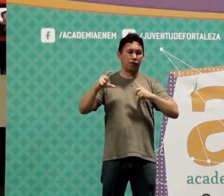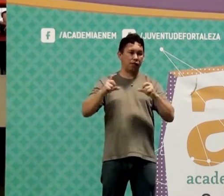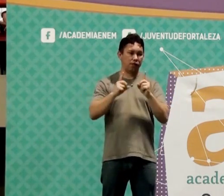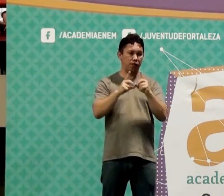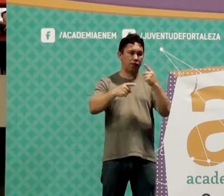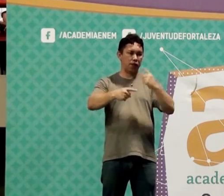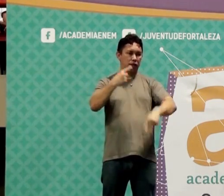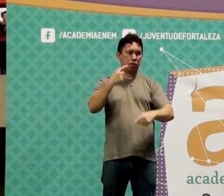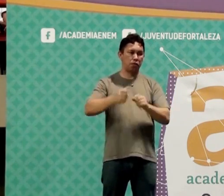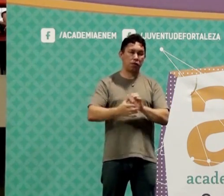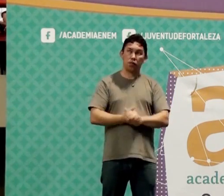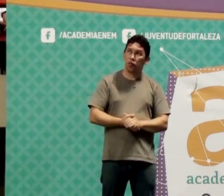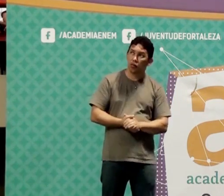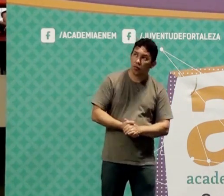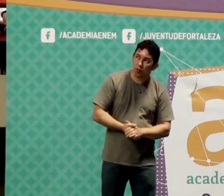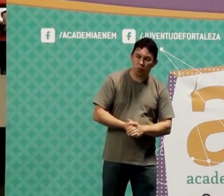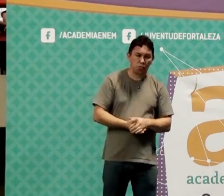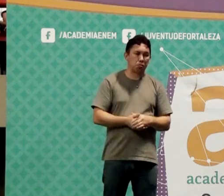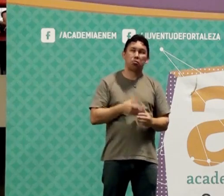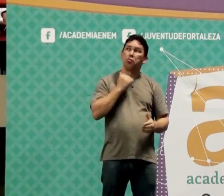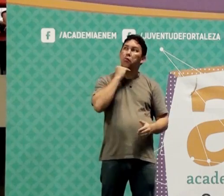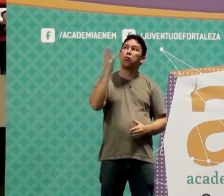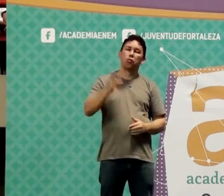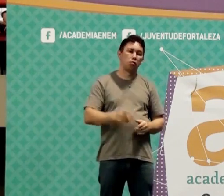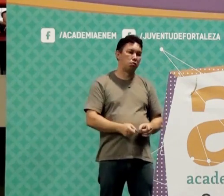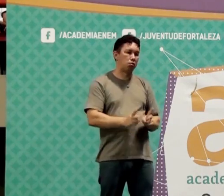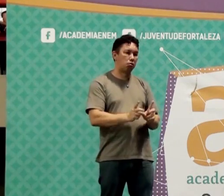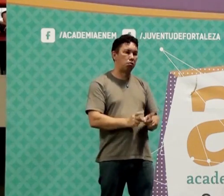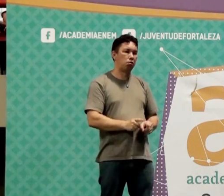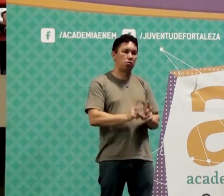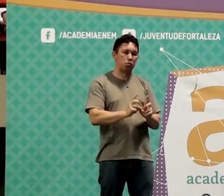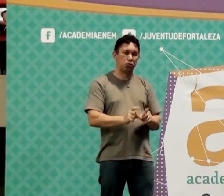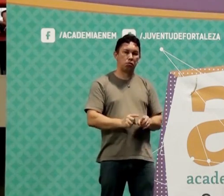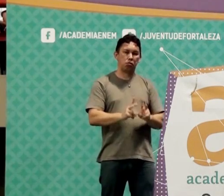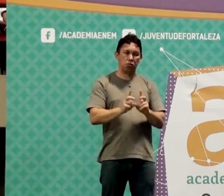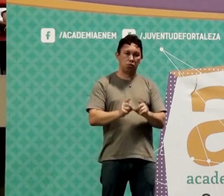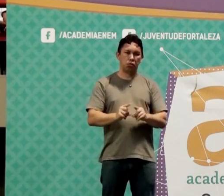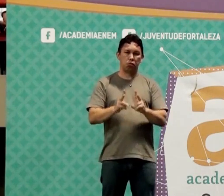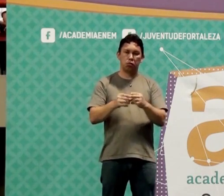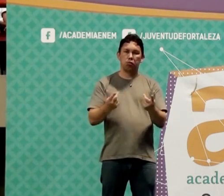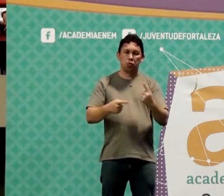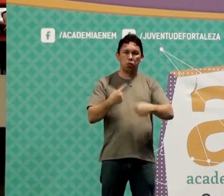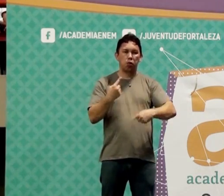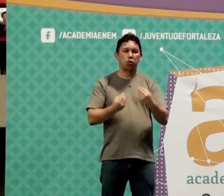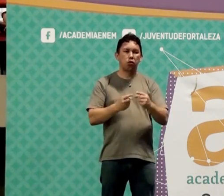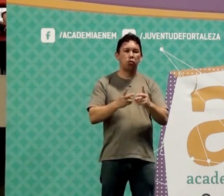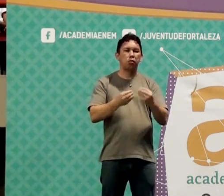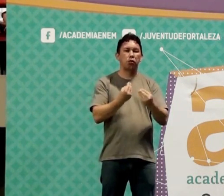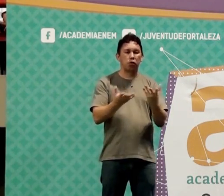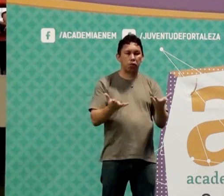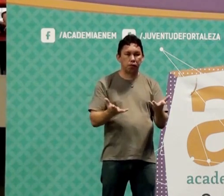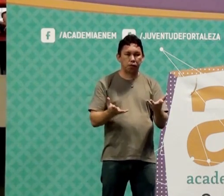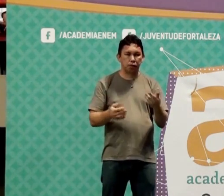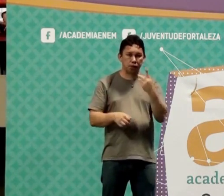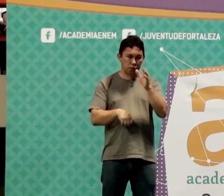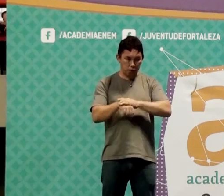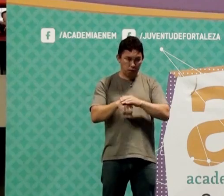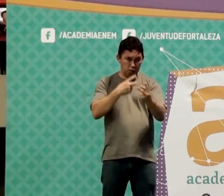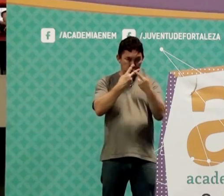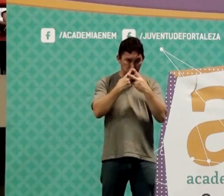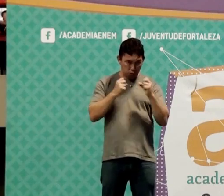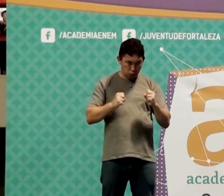A fiscalização sobre a distribuição do excedente em época de calamidade inibia a atuação dos comerciantes inescrupulosos, ameaçando